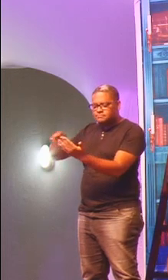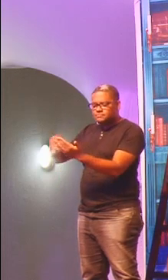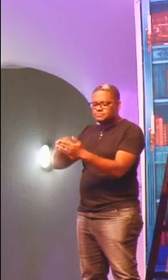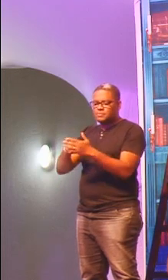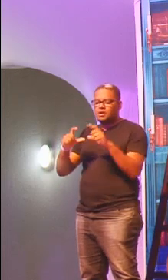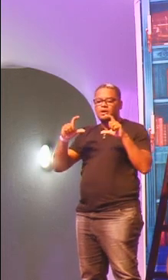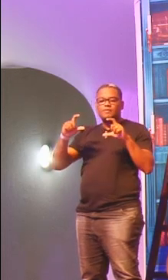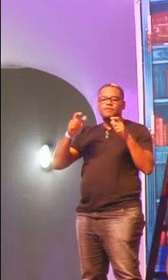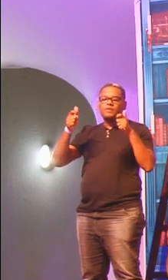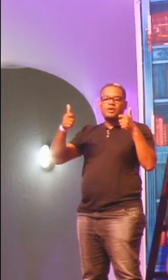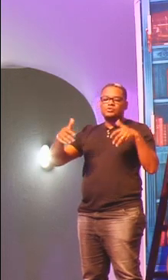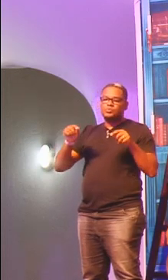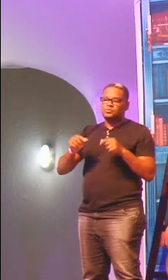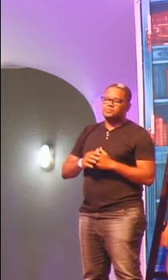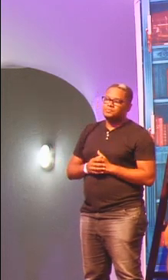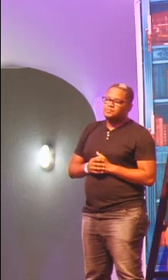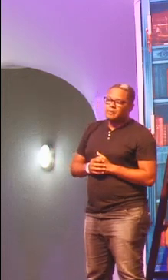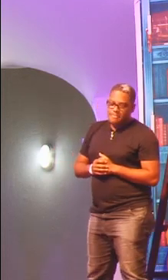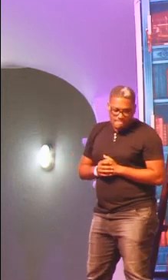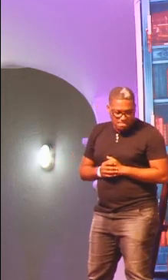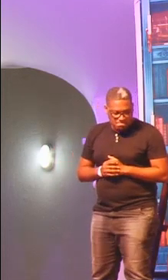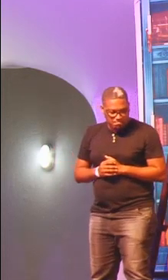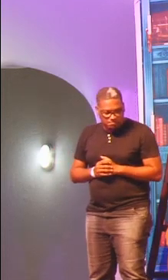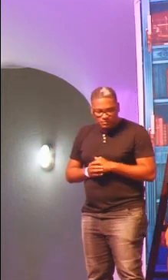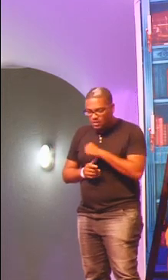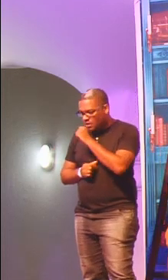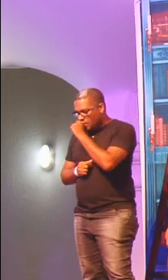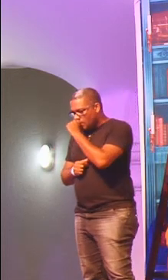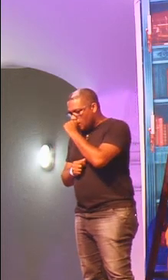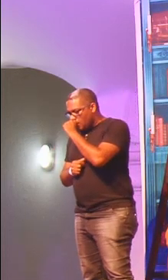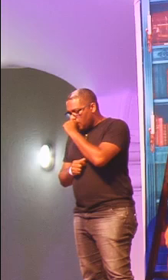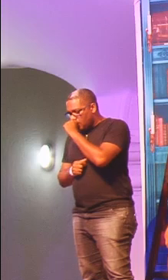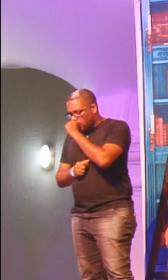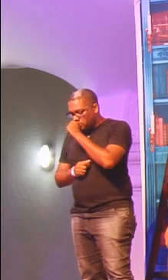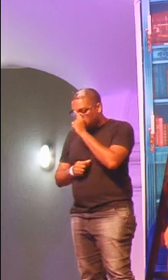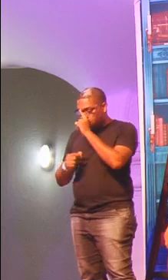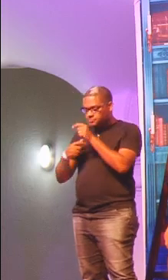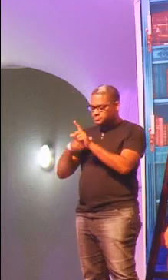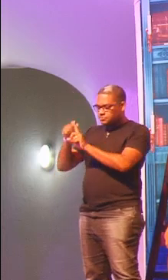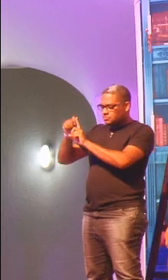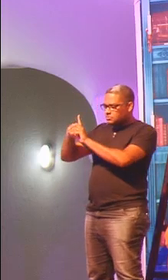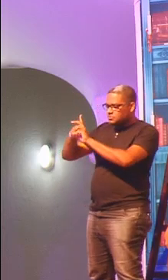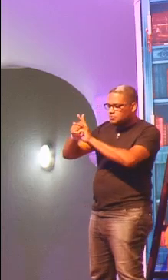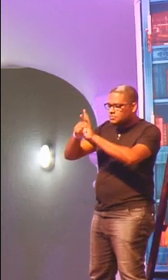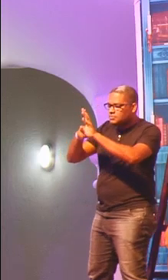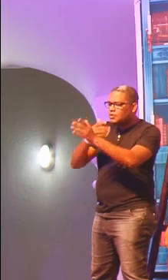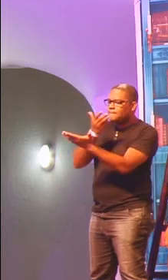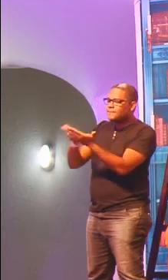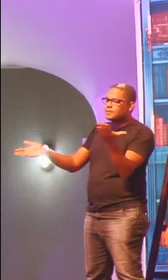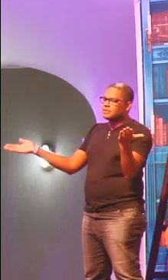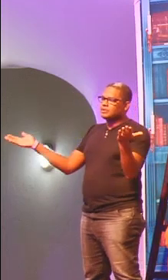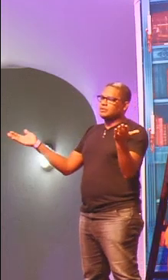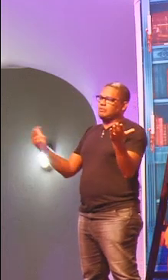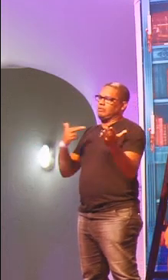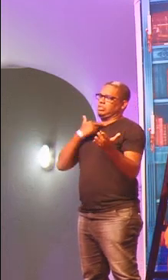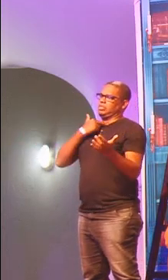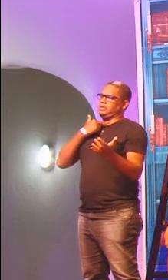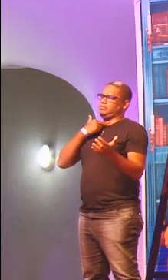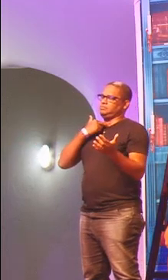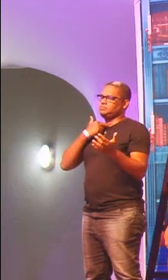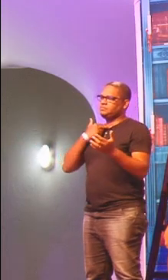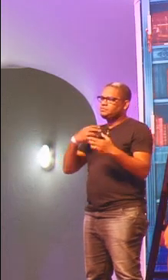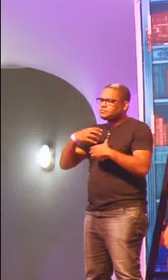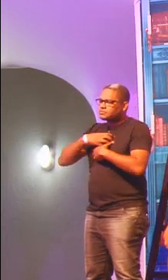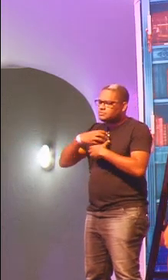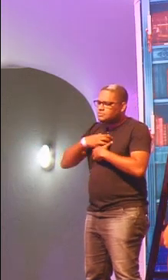fragmento, que diz assim: nos primeiros meses, após perder a língua, fomos tomadas de um sentimento de união